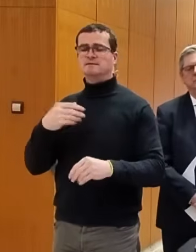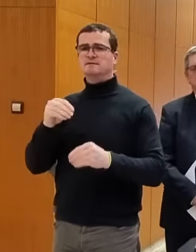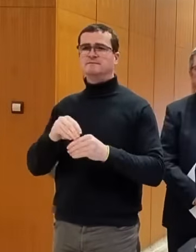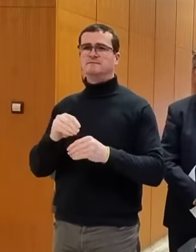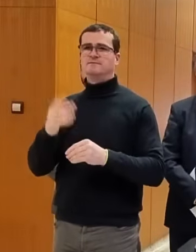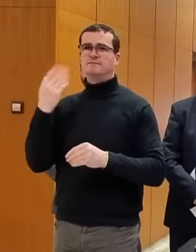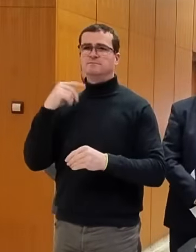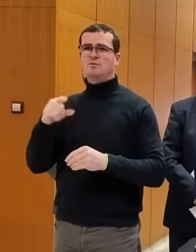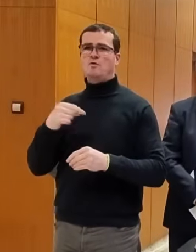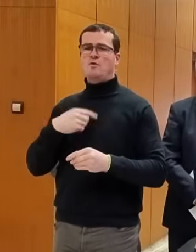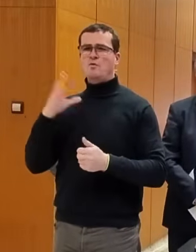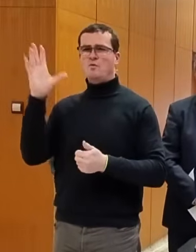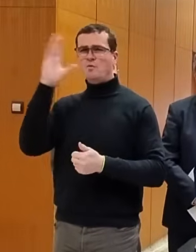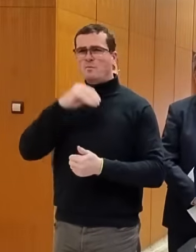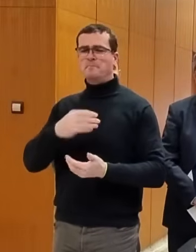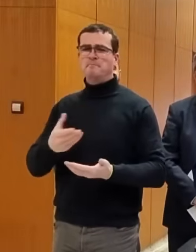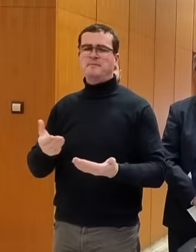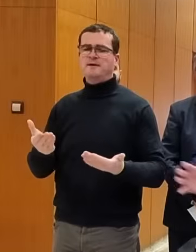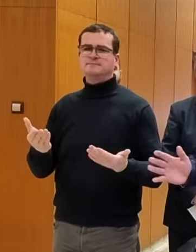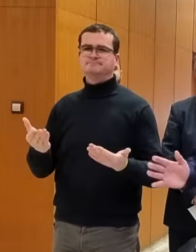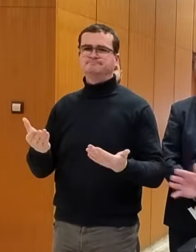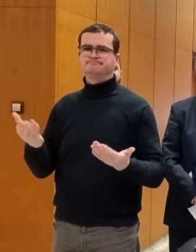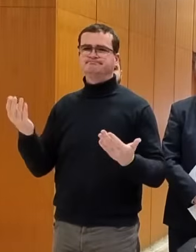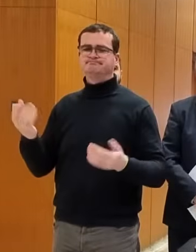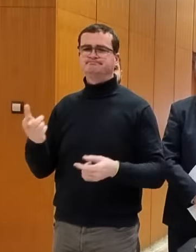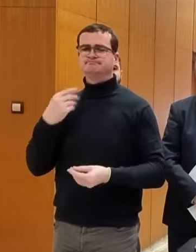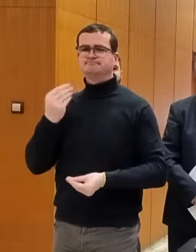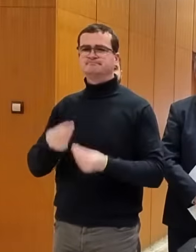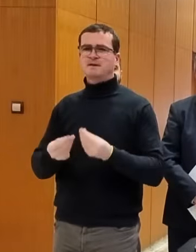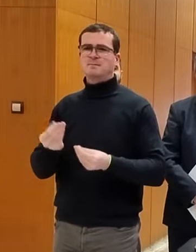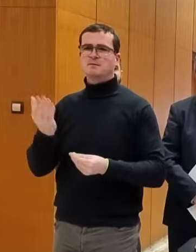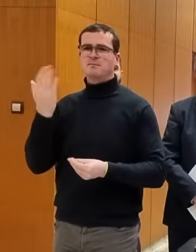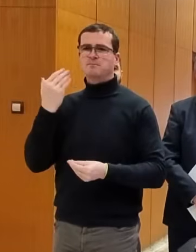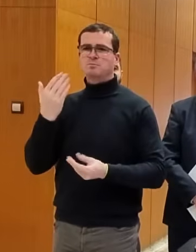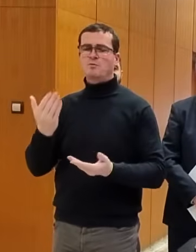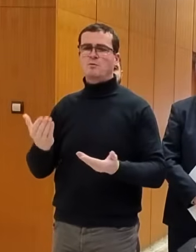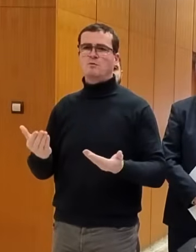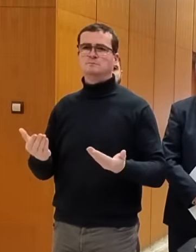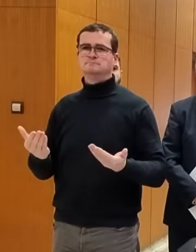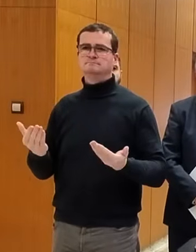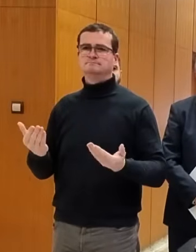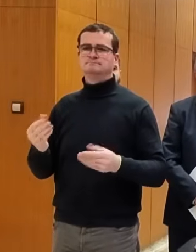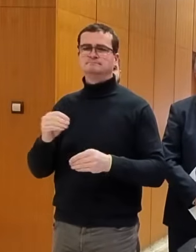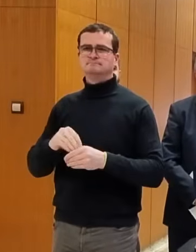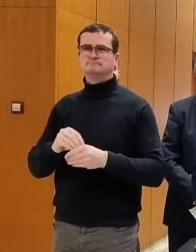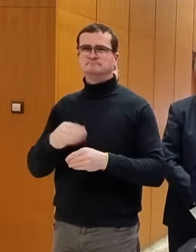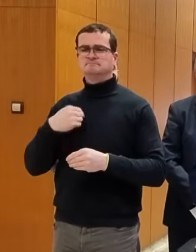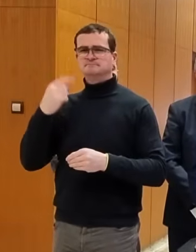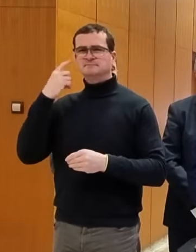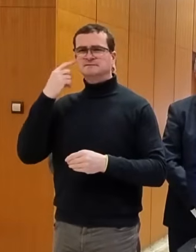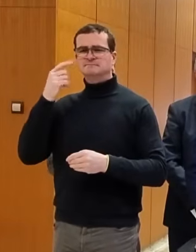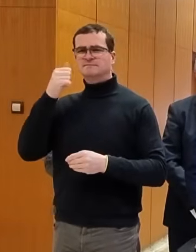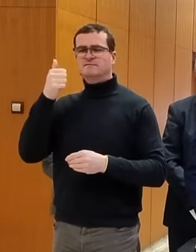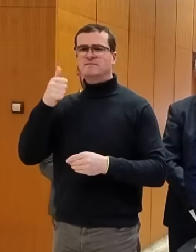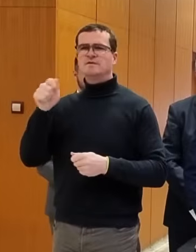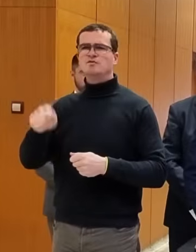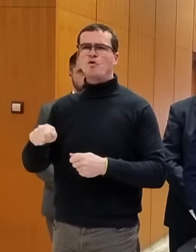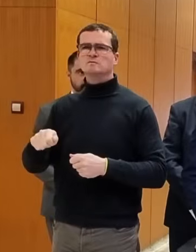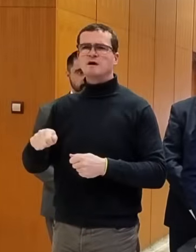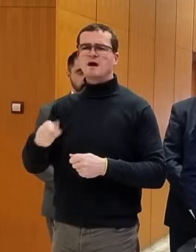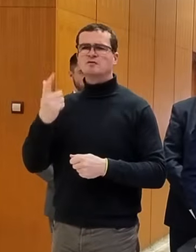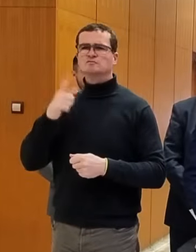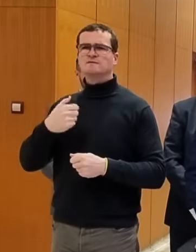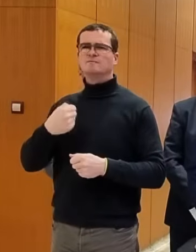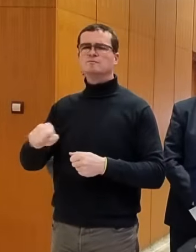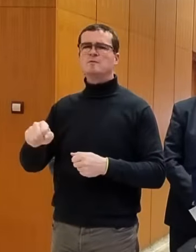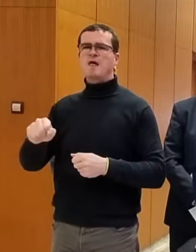jednoducho nezmyselné. Bol napríklad, myslím, že sa to volalo notár, alebo ako na